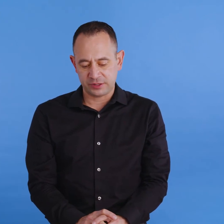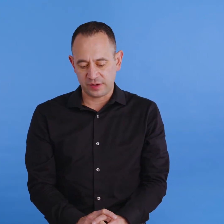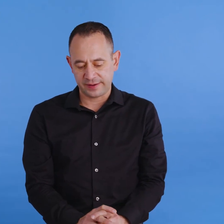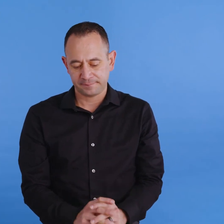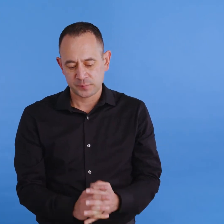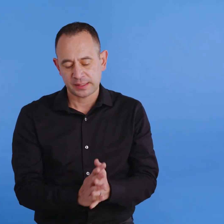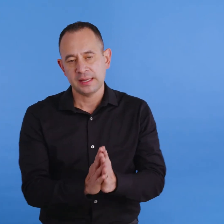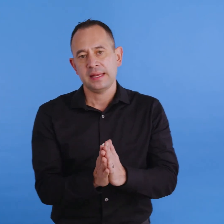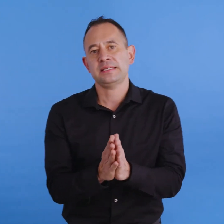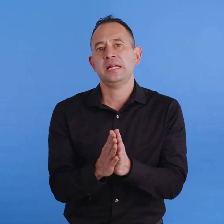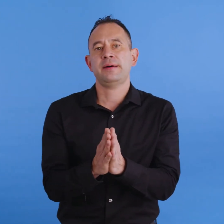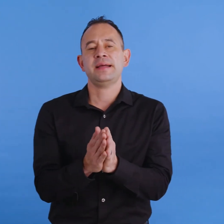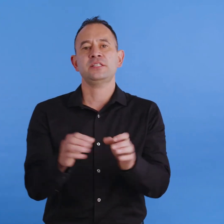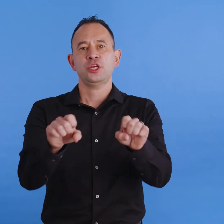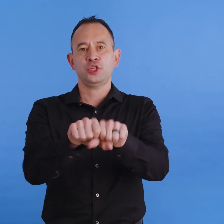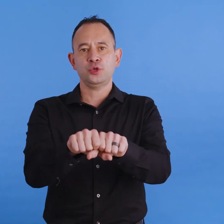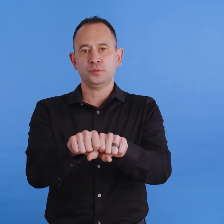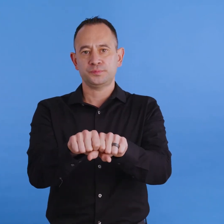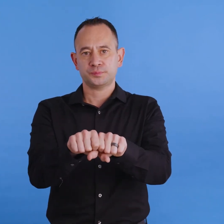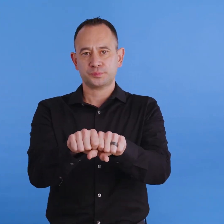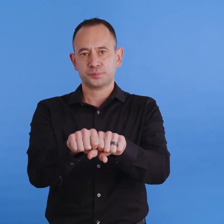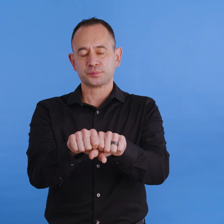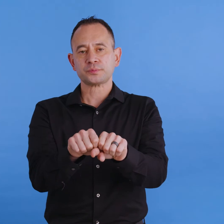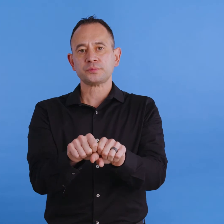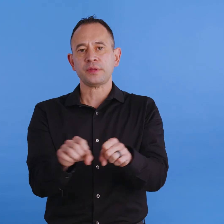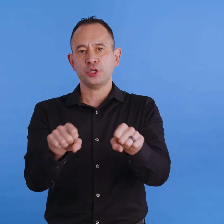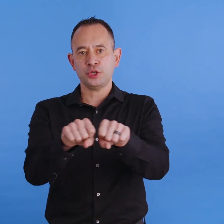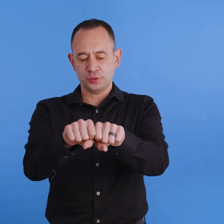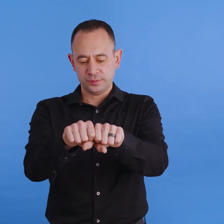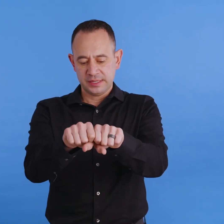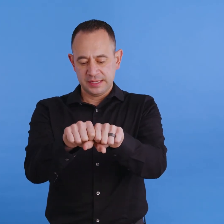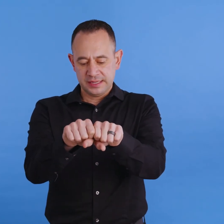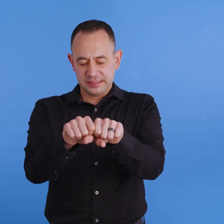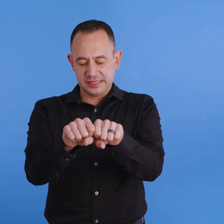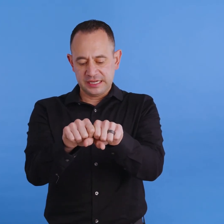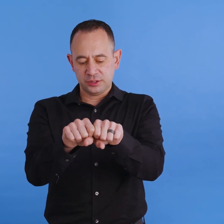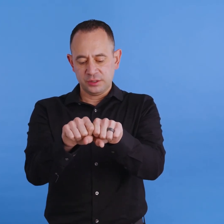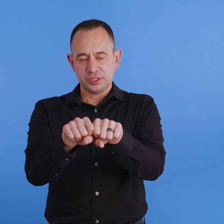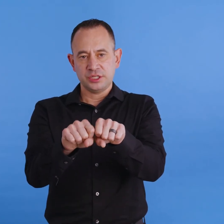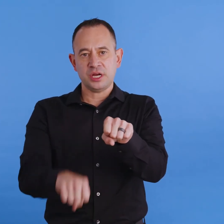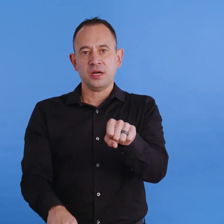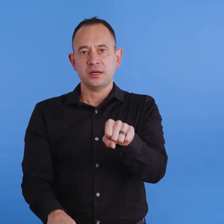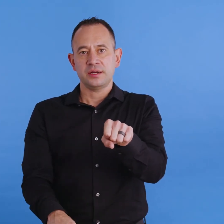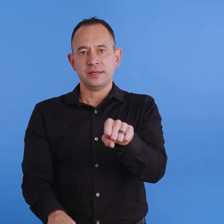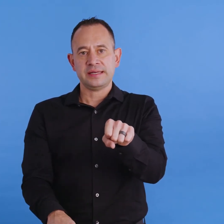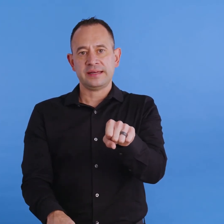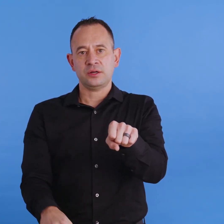nueva. La sílaba es yu. Yu. Si quito yu y agrego